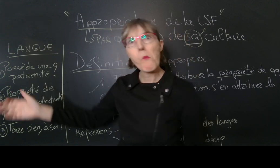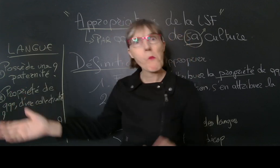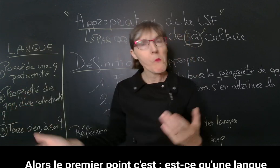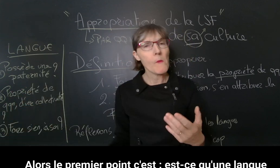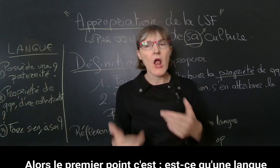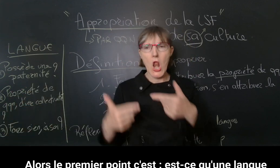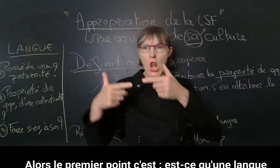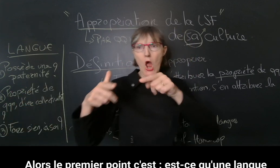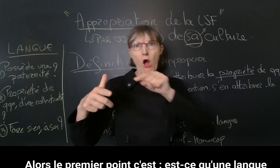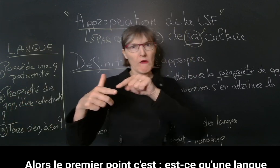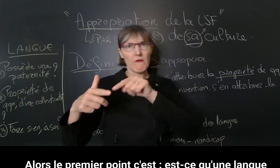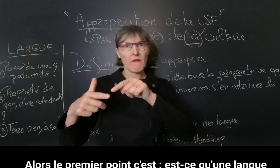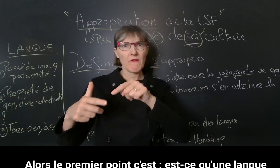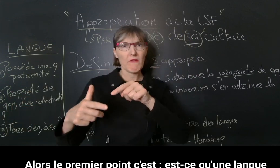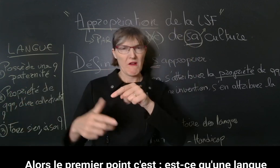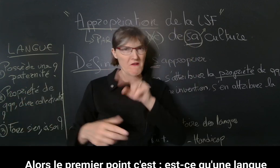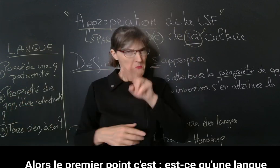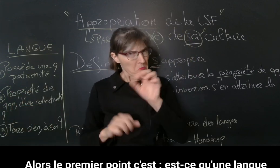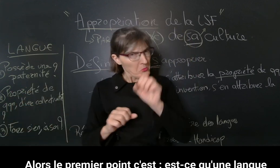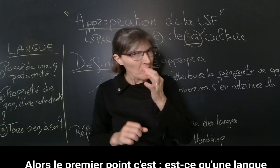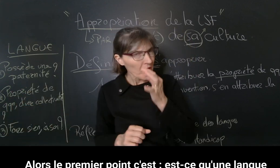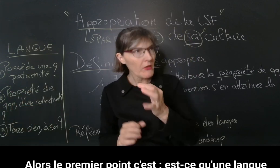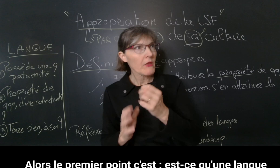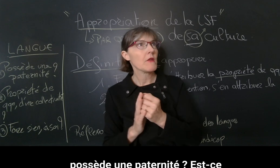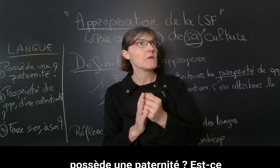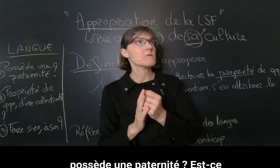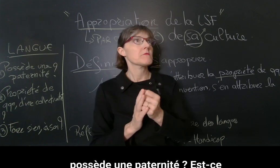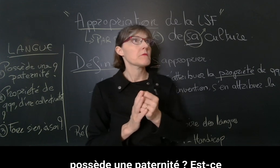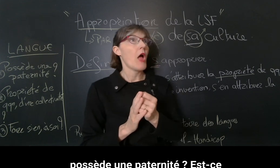alors le premier point c'est est ce que une langue possède une paternité